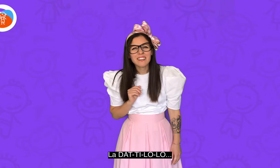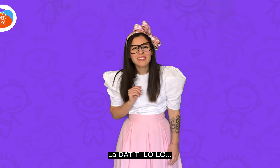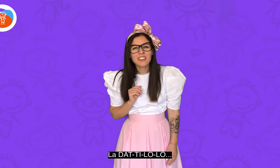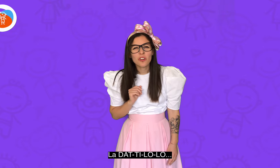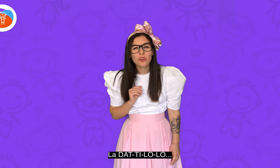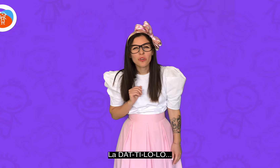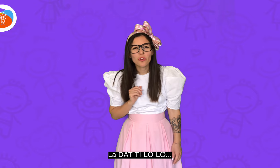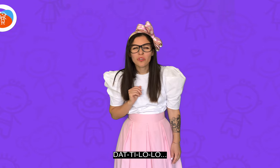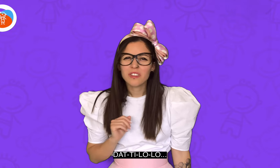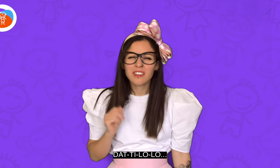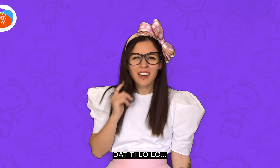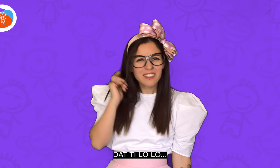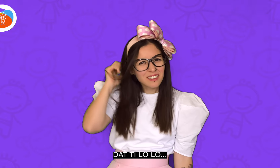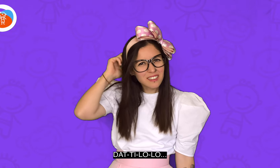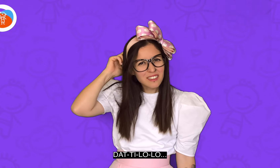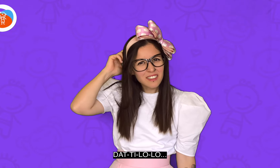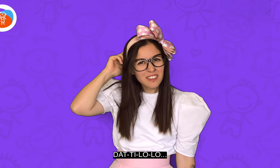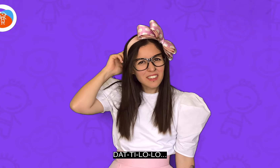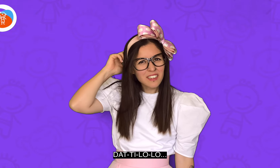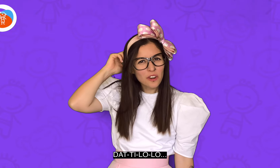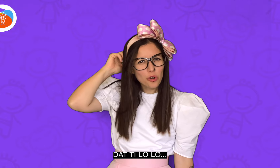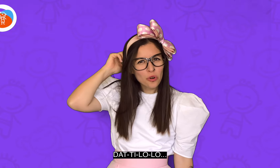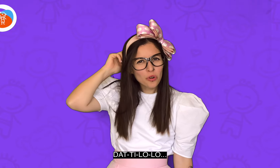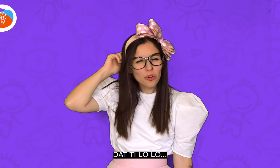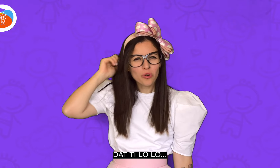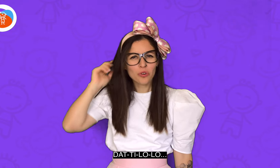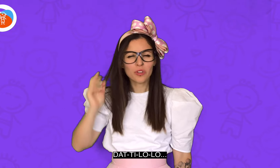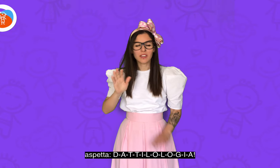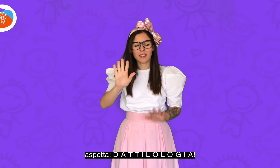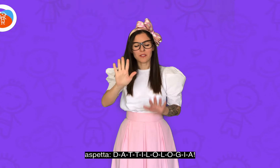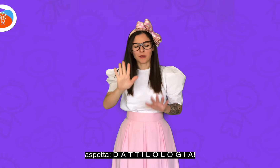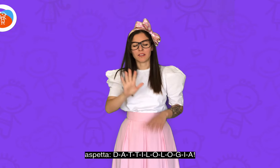Dattilolo Dattilolo Aspetta